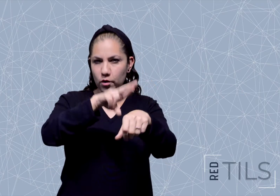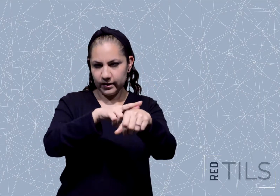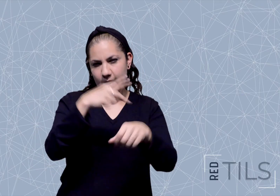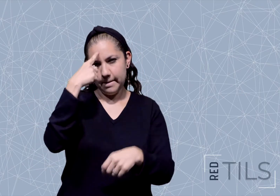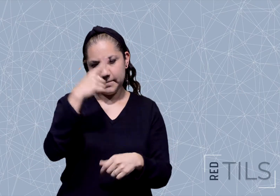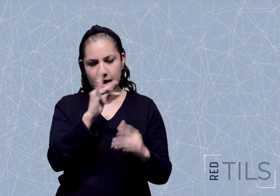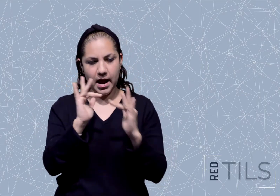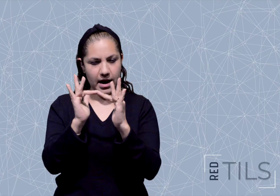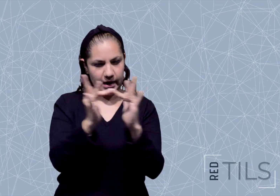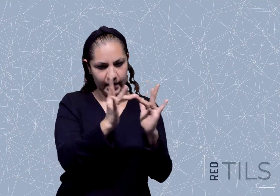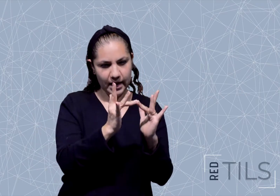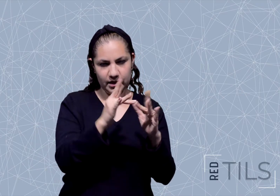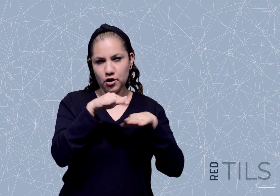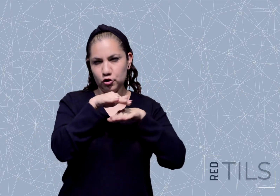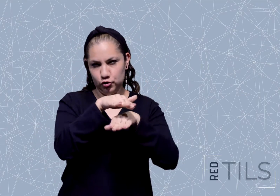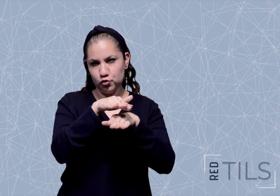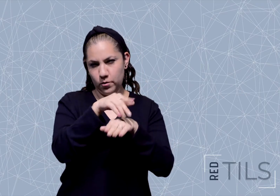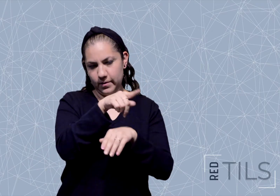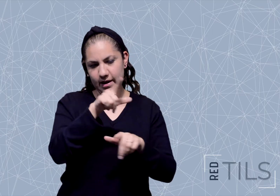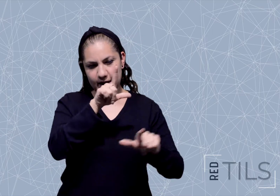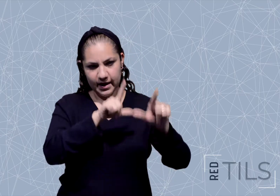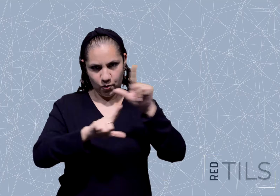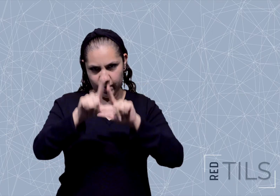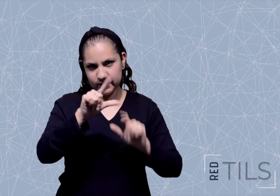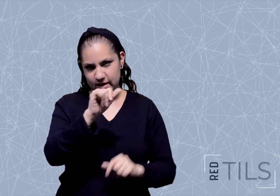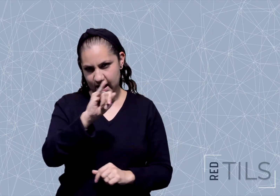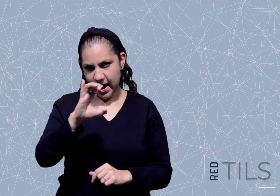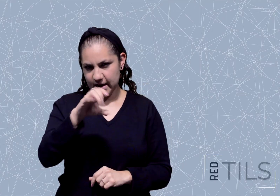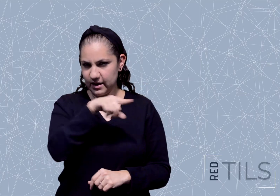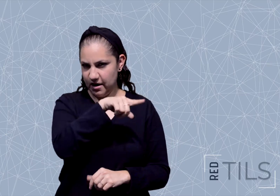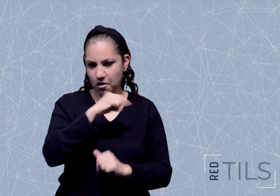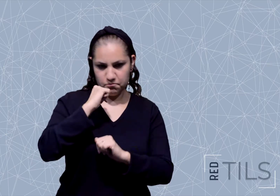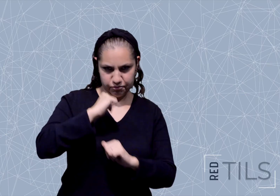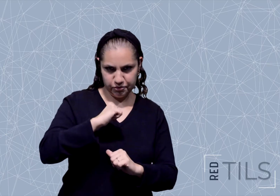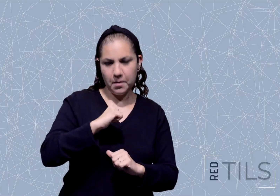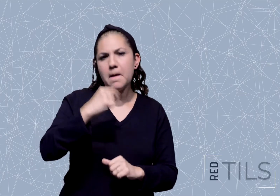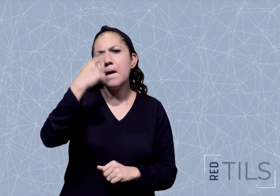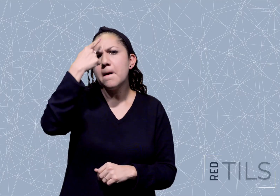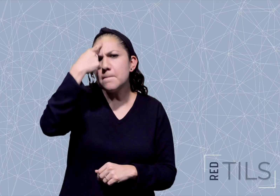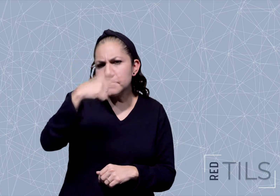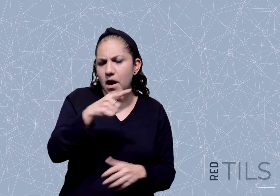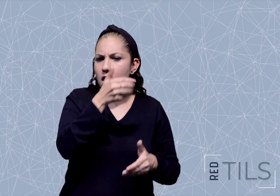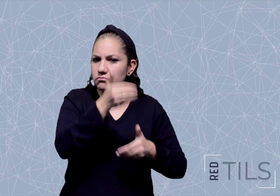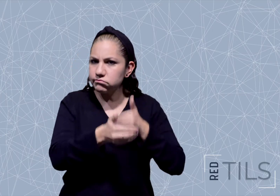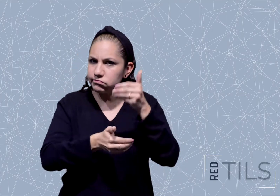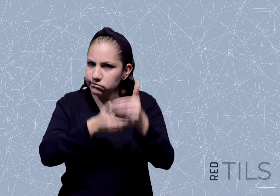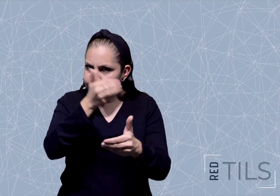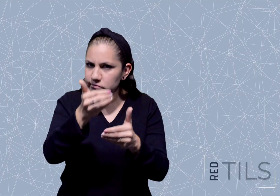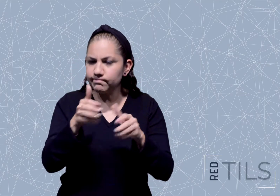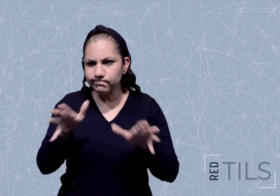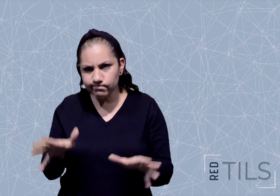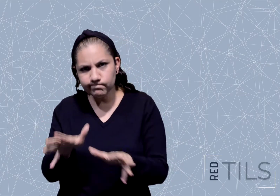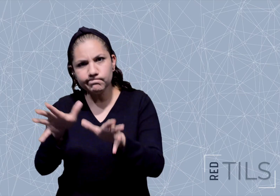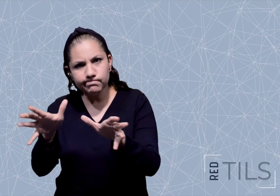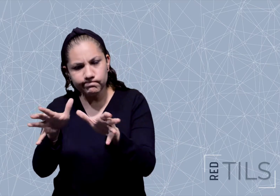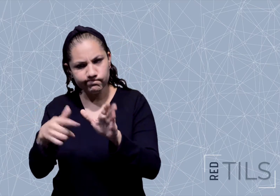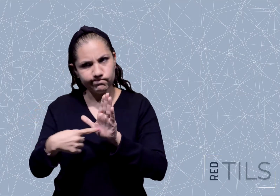red de intérpretes de lenguas de señas. Desde entonces se enfoca en el reconocimiento de los intérpretes de lenguas